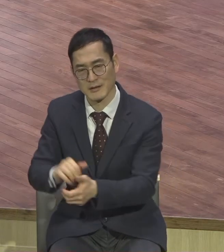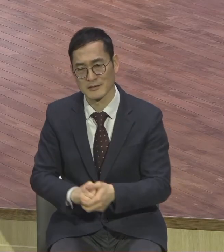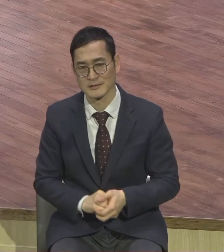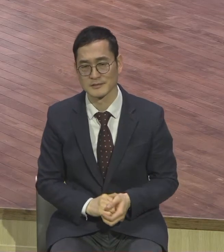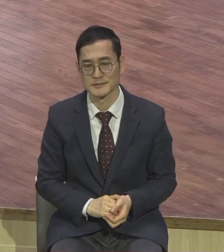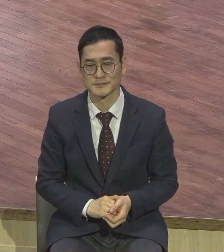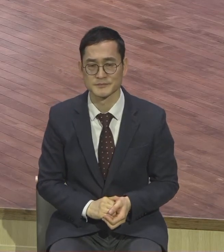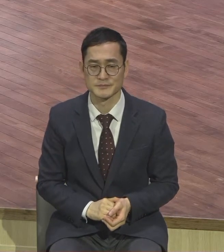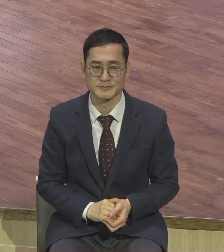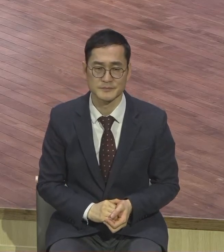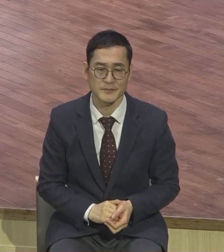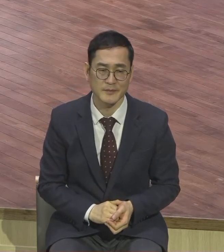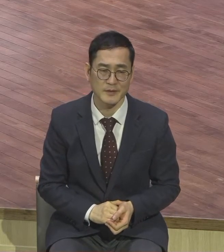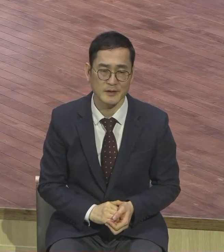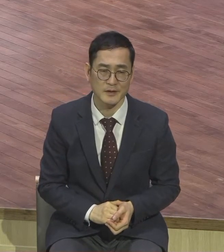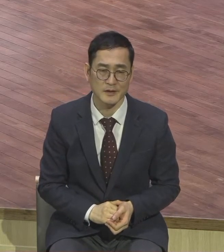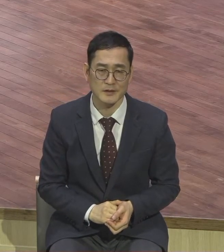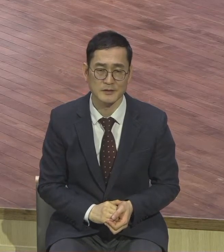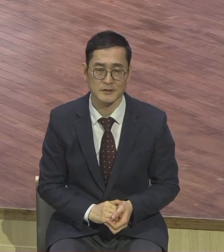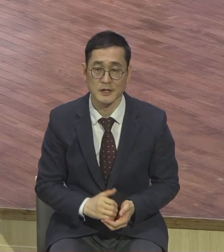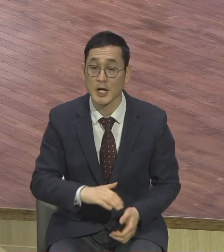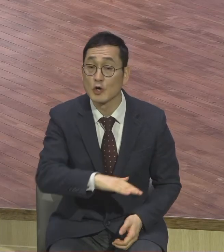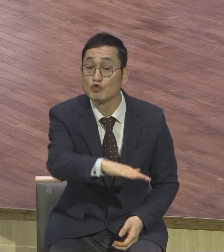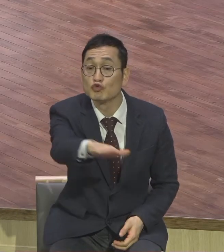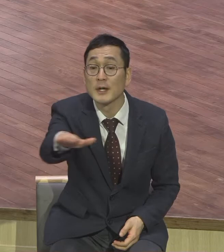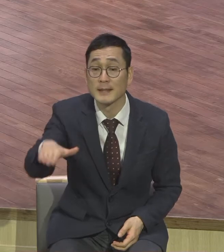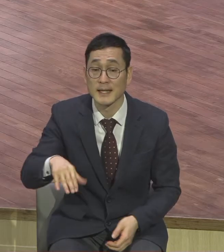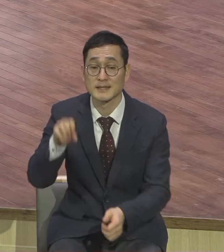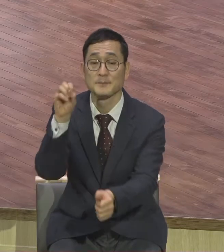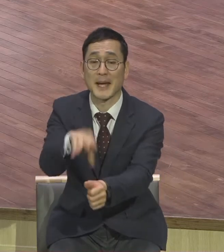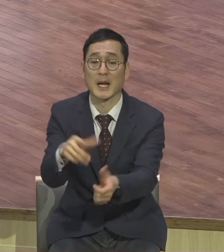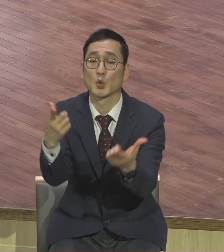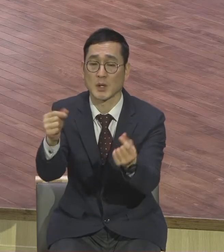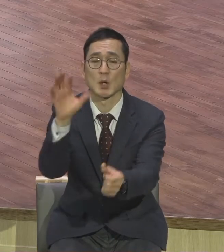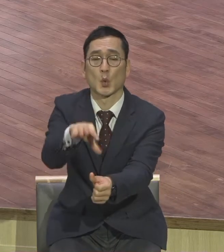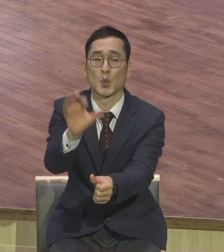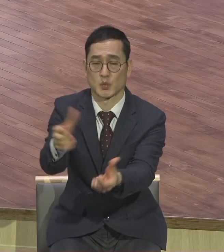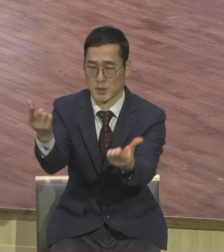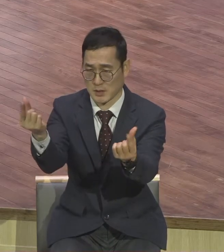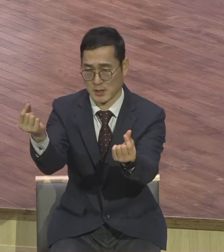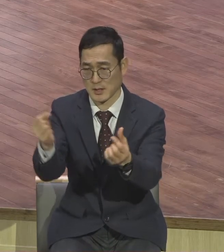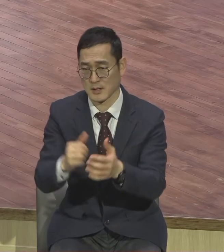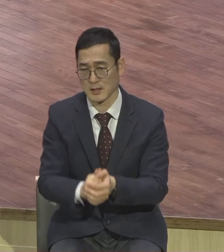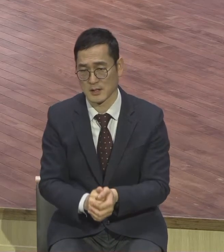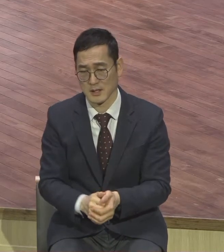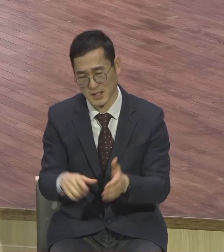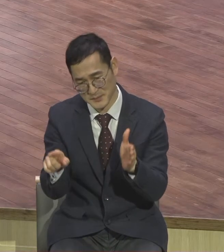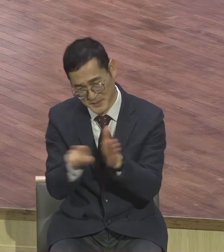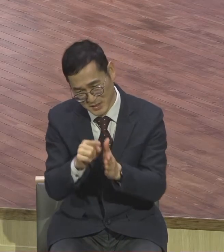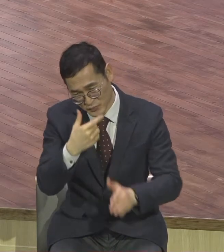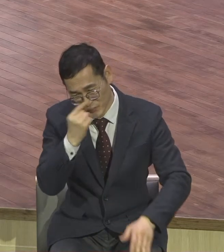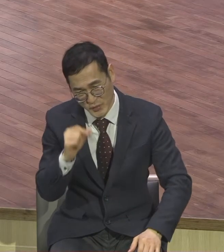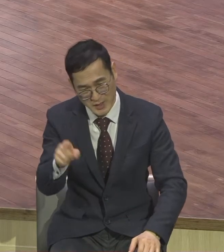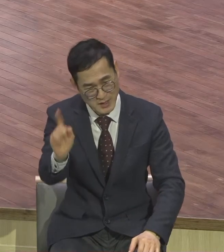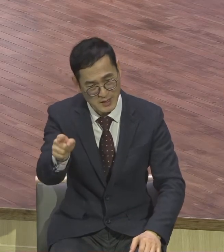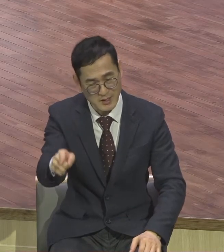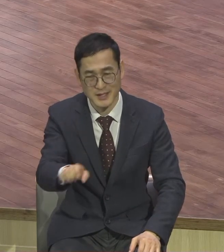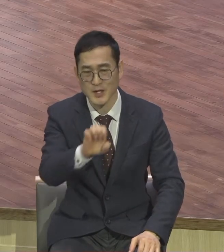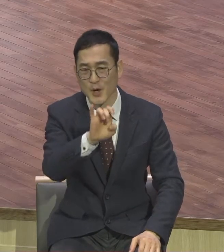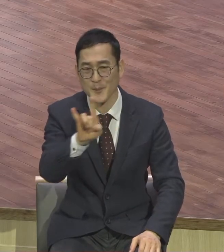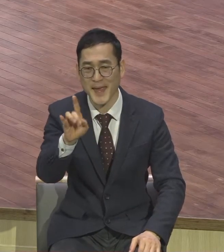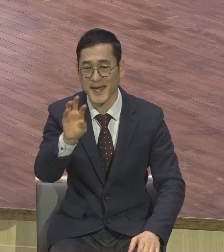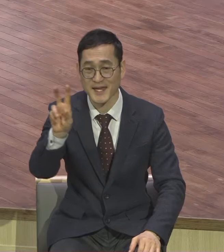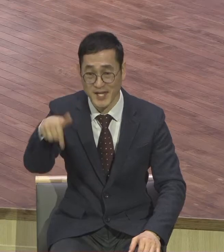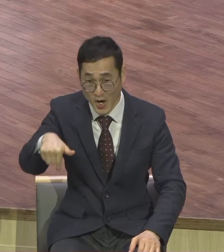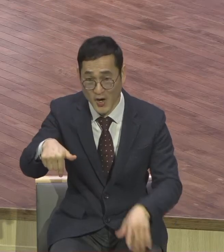소리입니다. 우리에게 들리는 우리에게 말씀하신 내용입니다. 믿음이 없고 폐역한 세대여 폐역하다는 말은